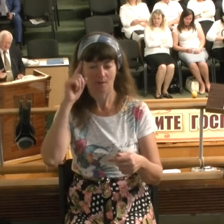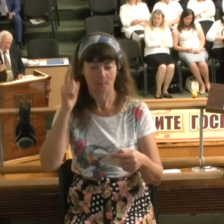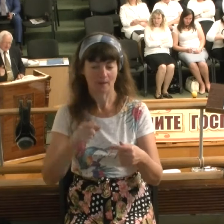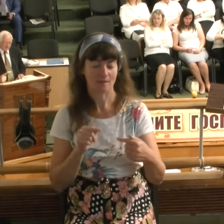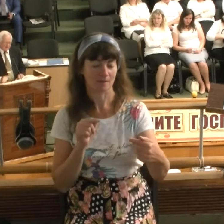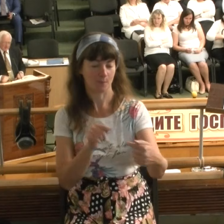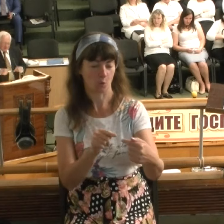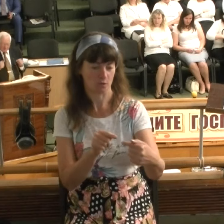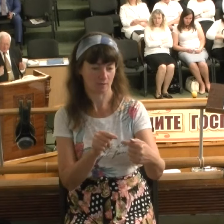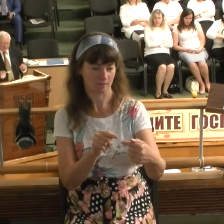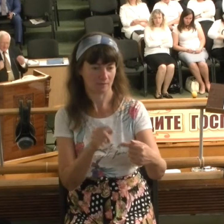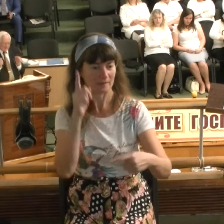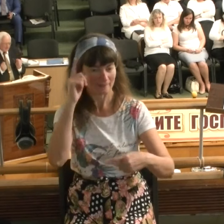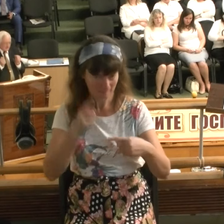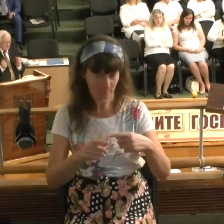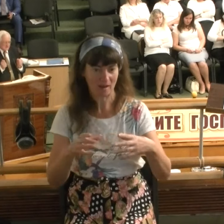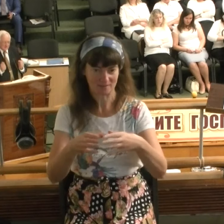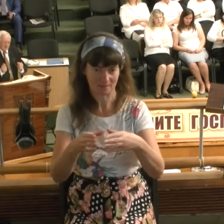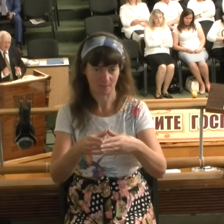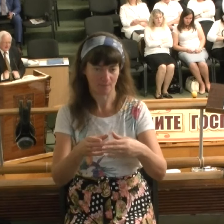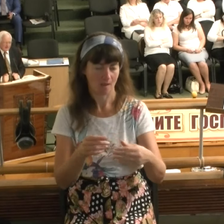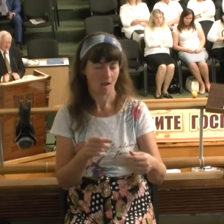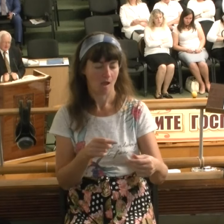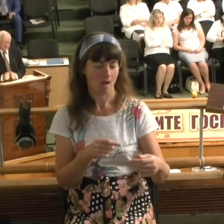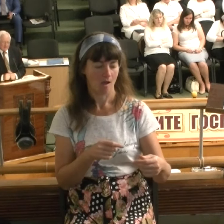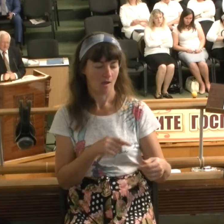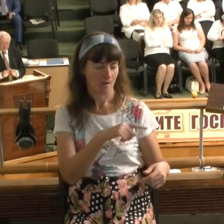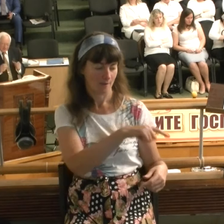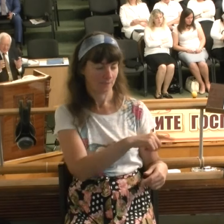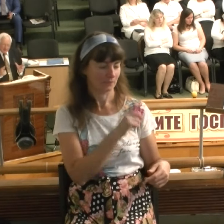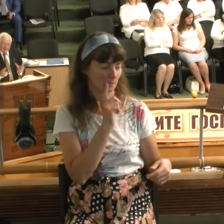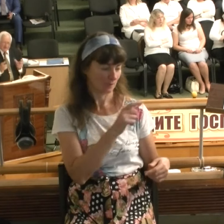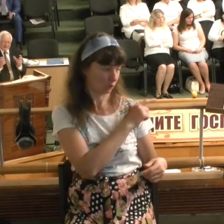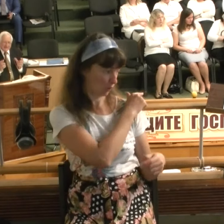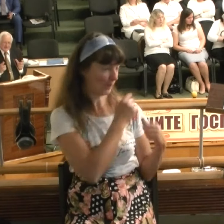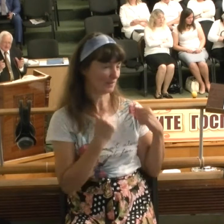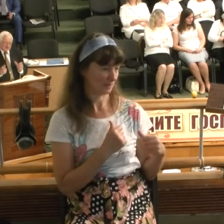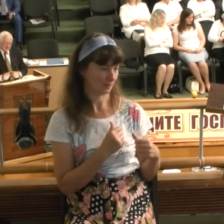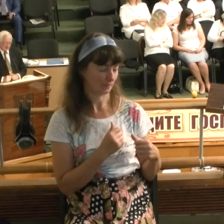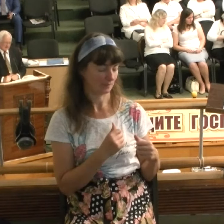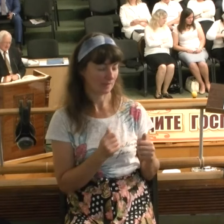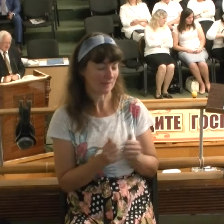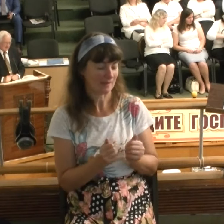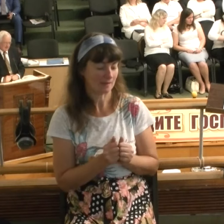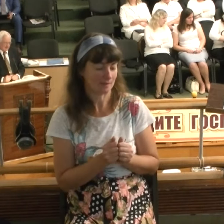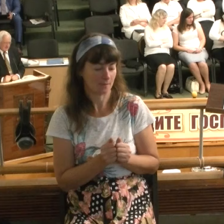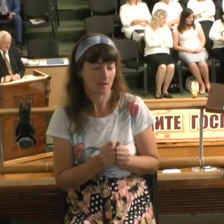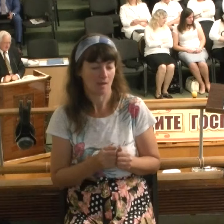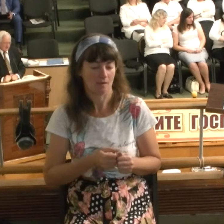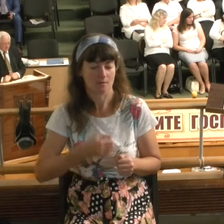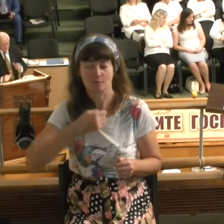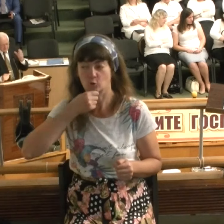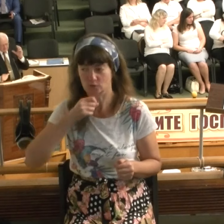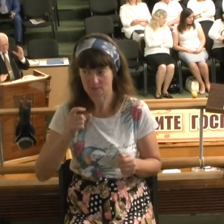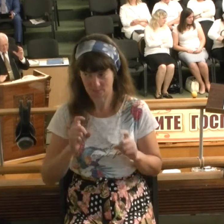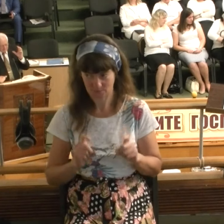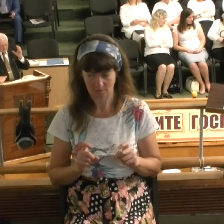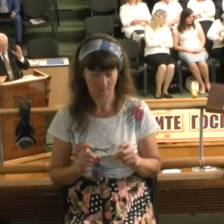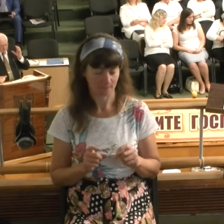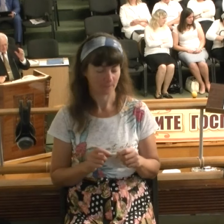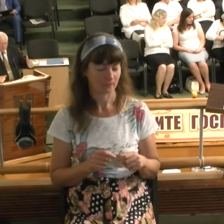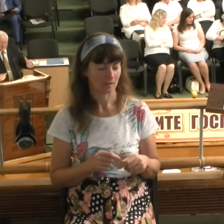Знаете, это осталось, пока моя плоть чуть-чуть привыкала не защищаться.